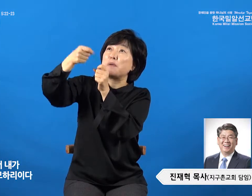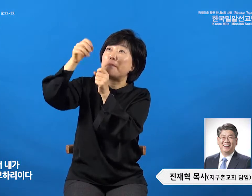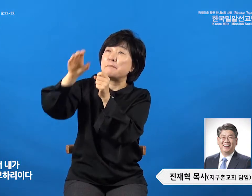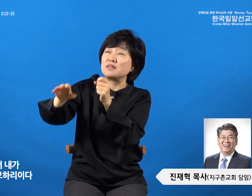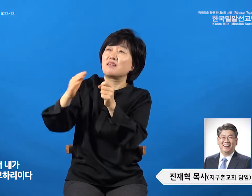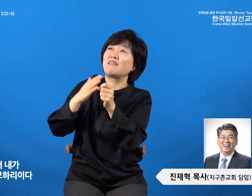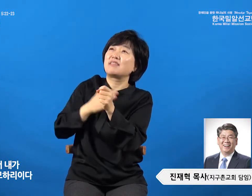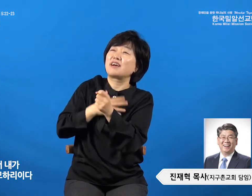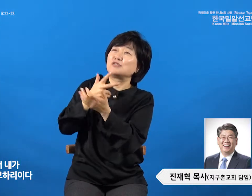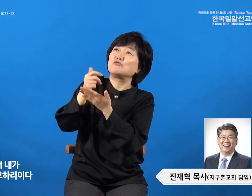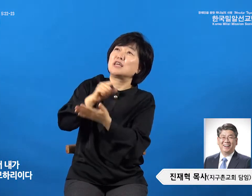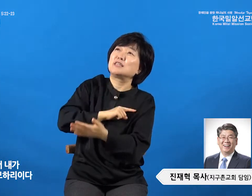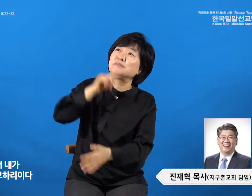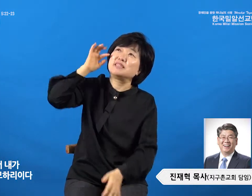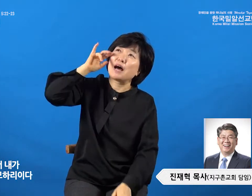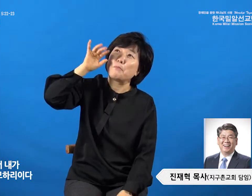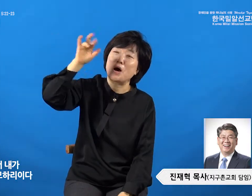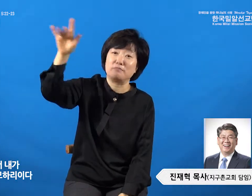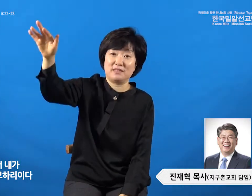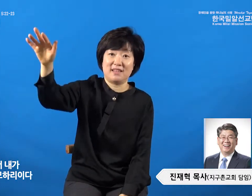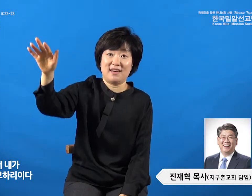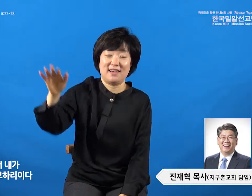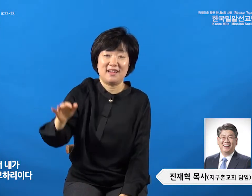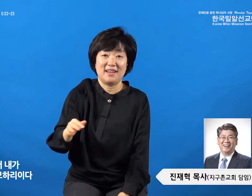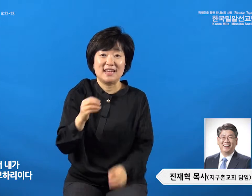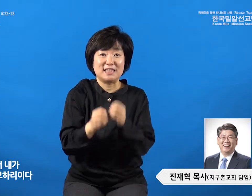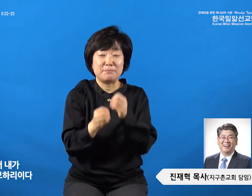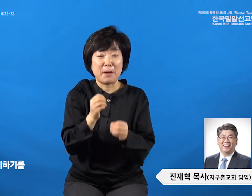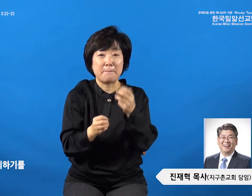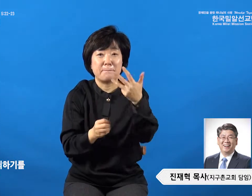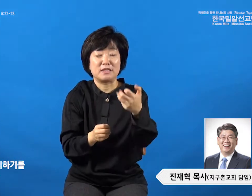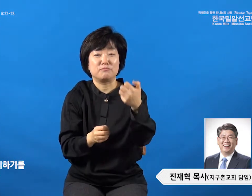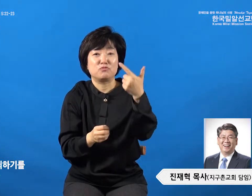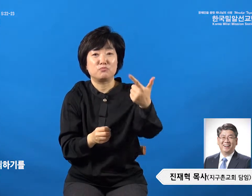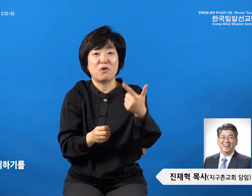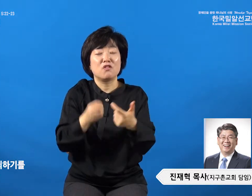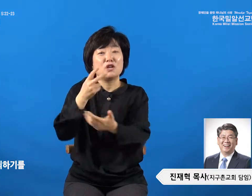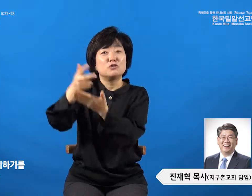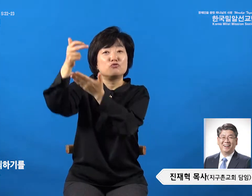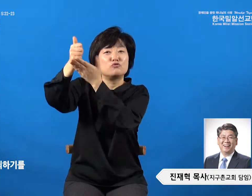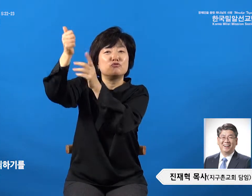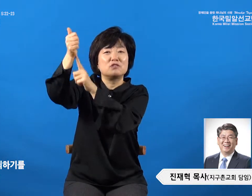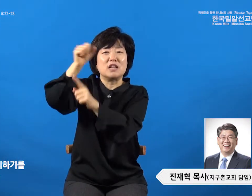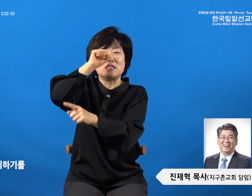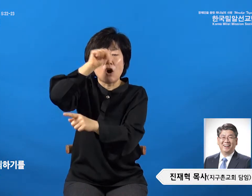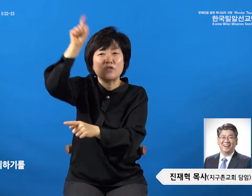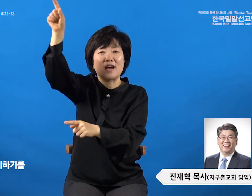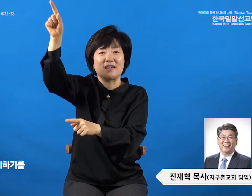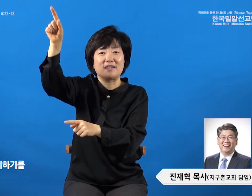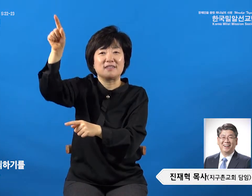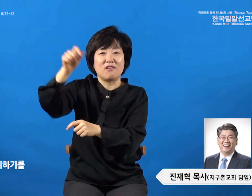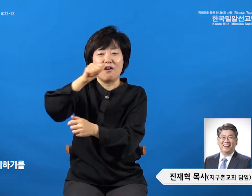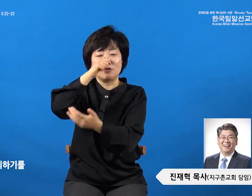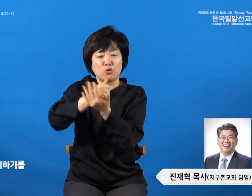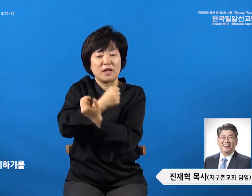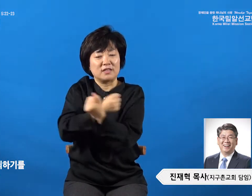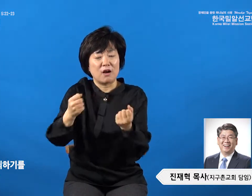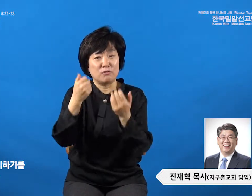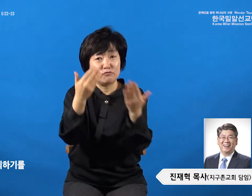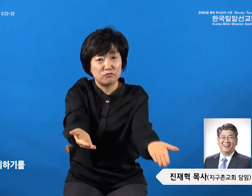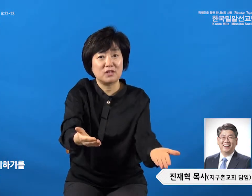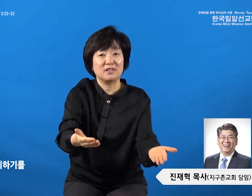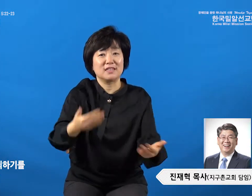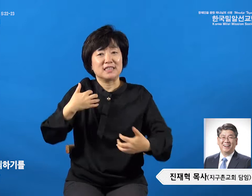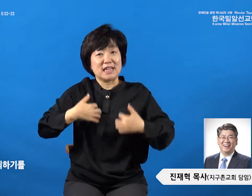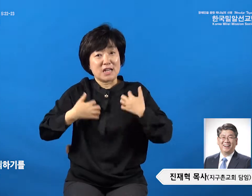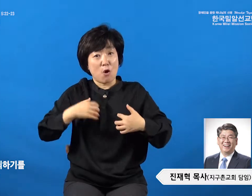앞에서 내가 주의 이름을 사모하리이다. 시편 86편 주는 선하사 사죄하기를